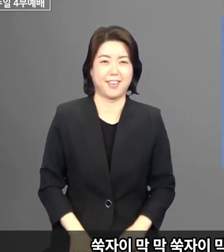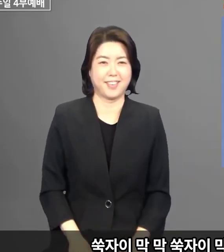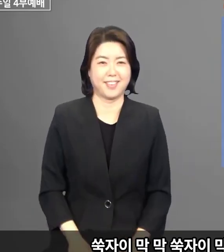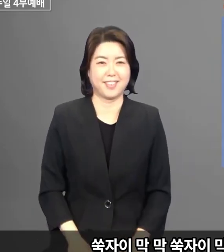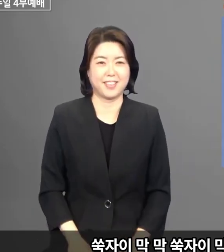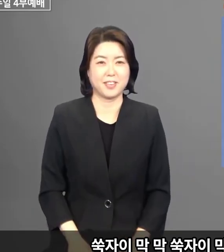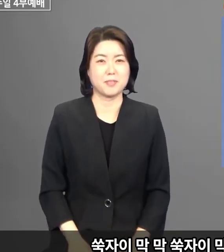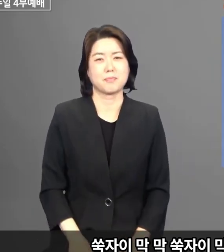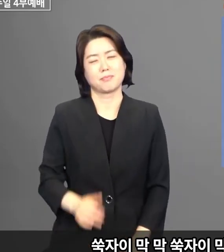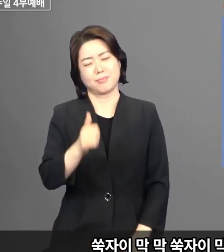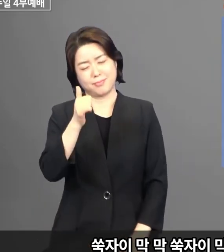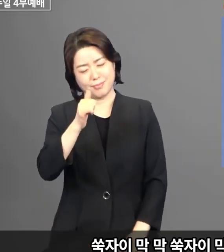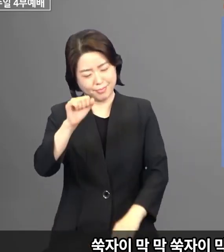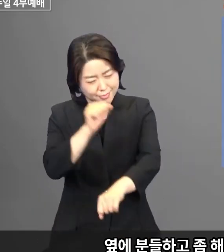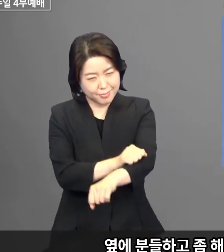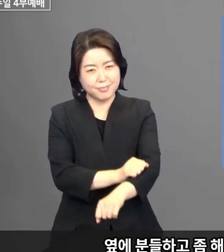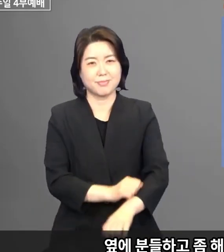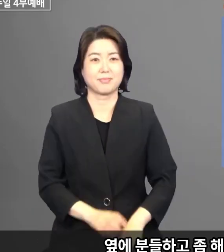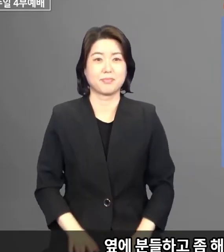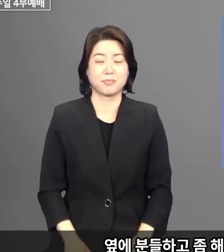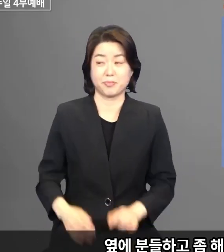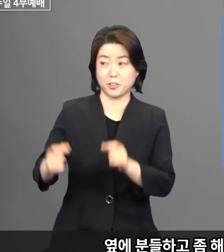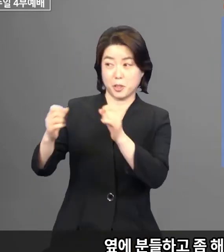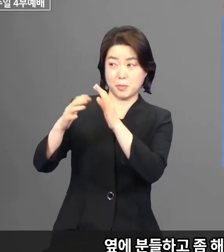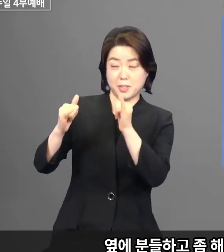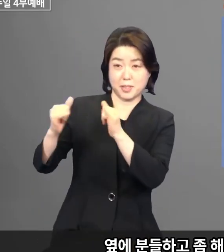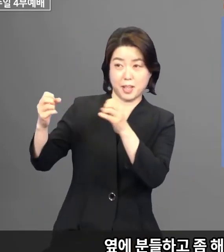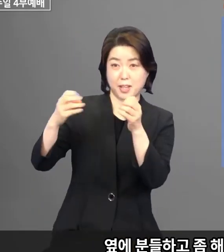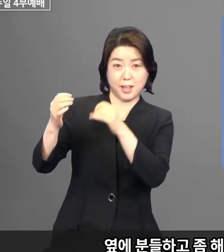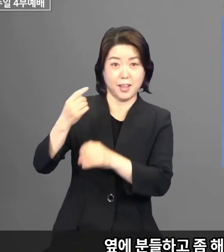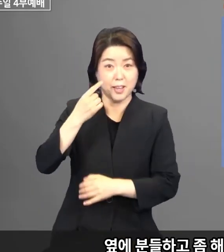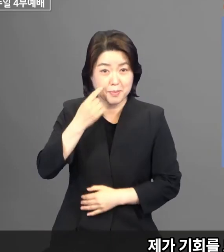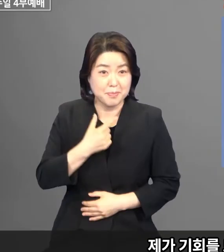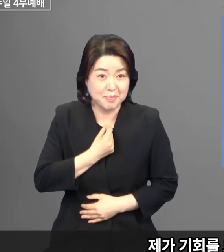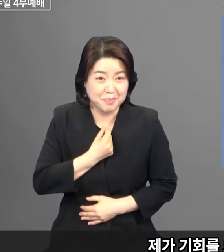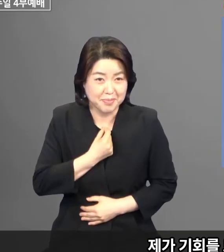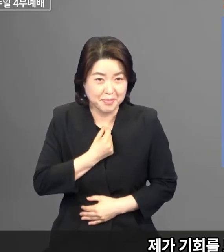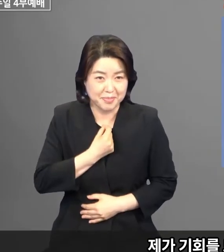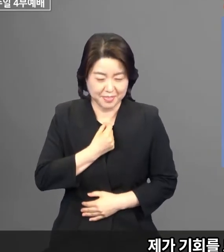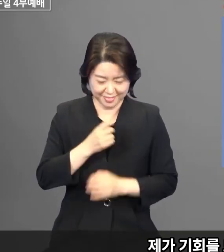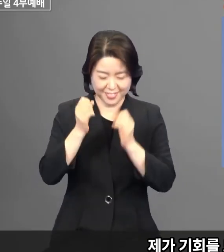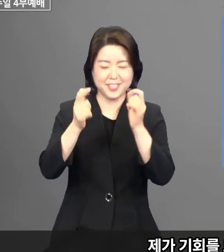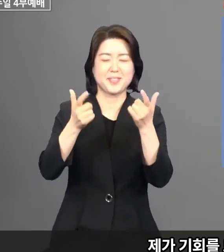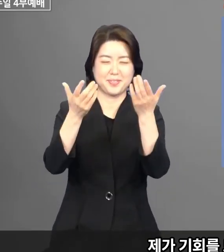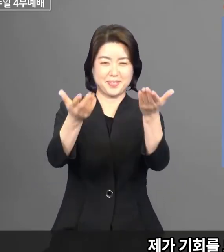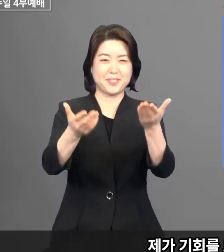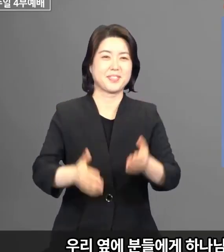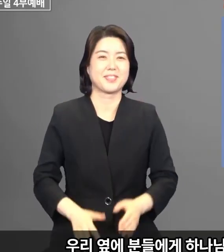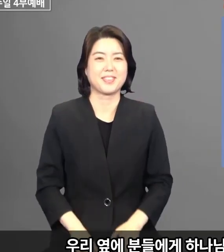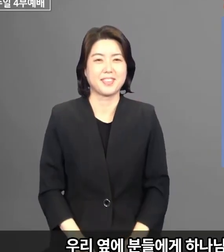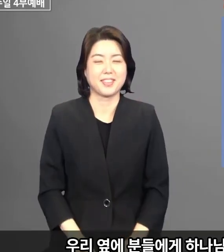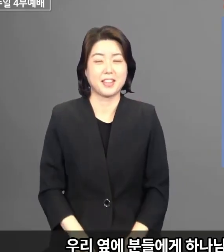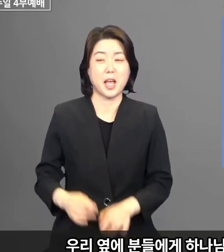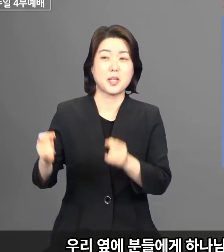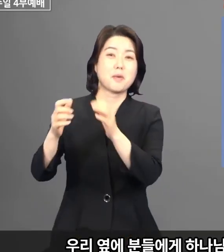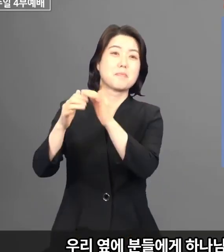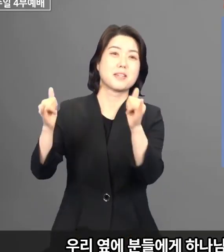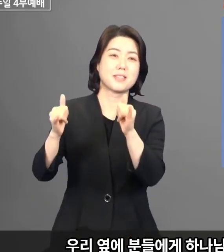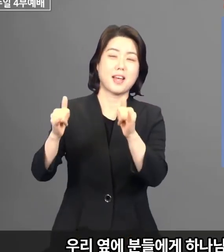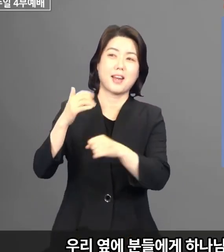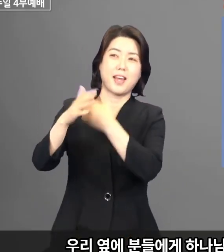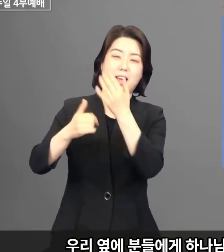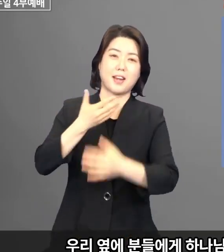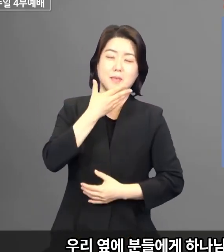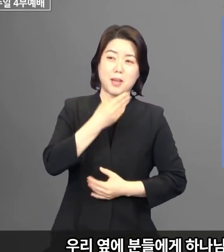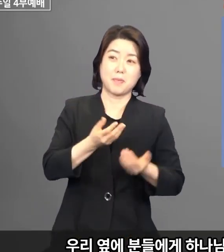막. 정말 잘하셨습니다. 옆에 분들하고 좀 해보고 싶지 않으세요? 제가 기회를 드리겠습니다. 우리 옆에 분들에게 하나님의